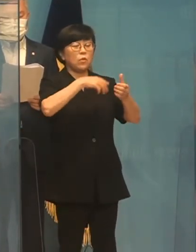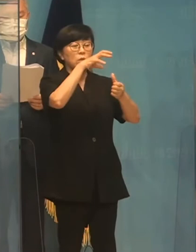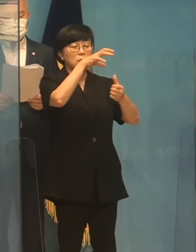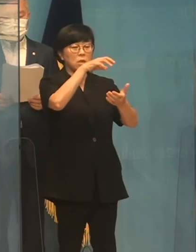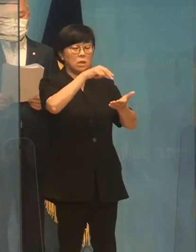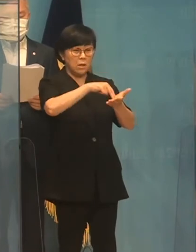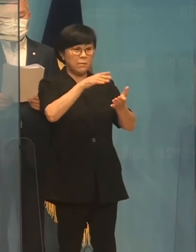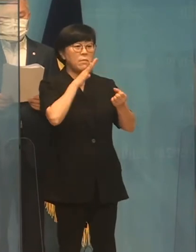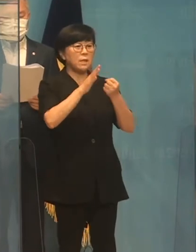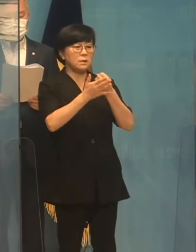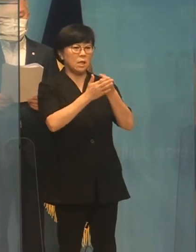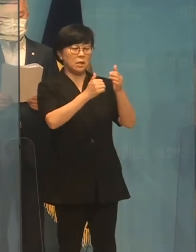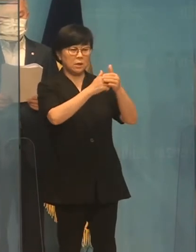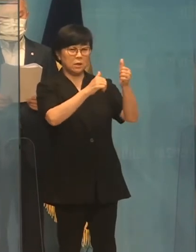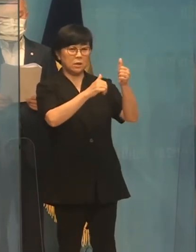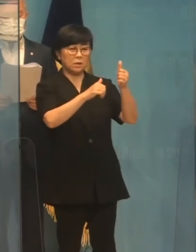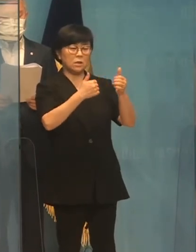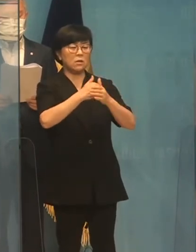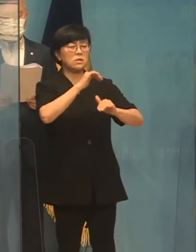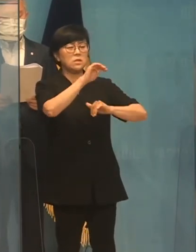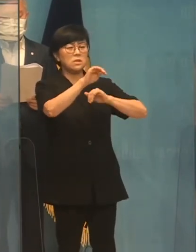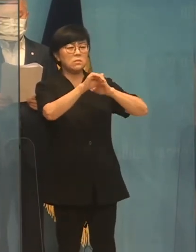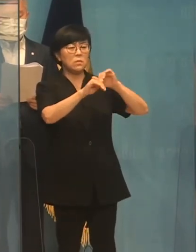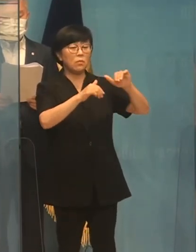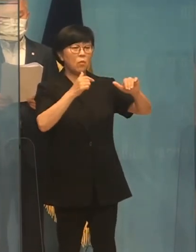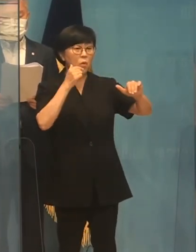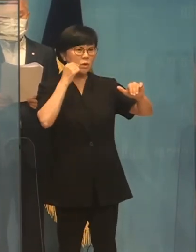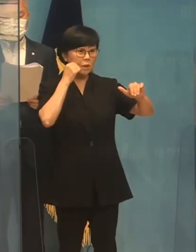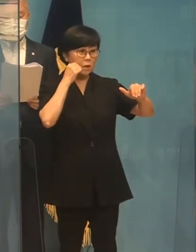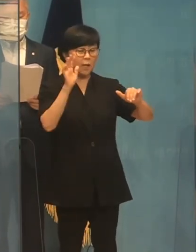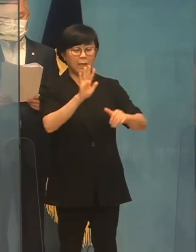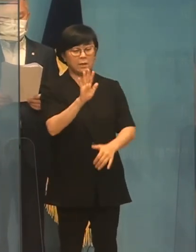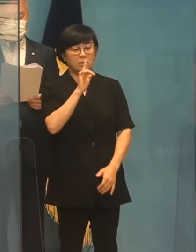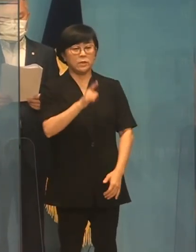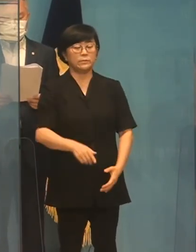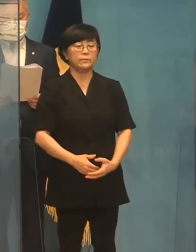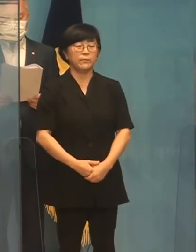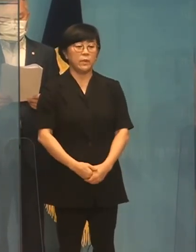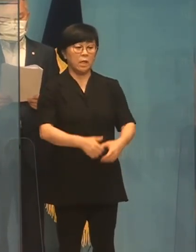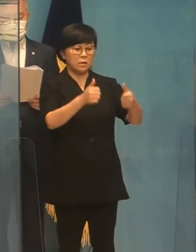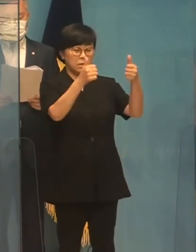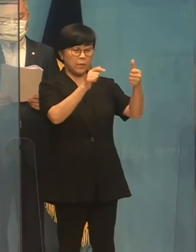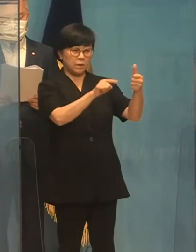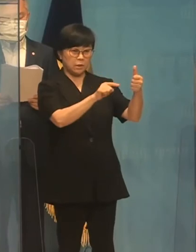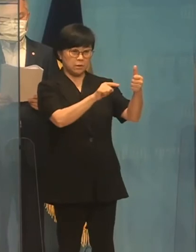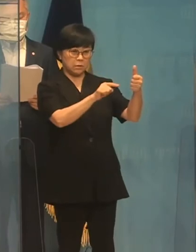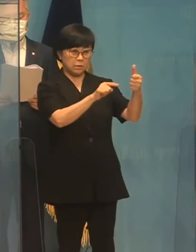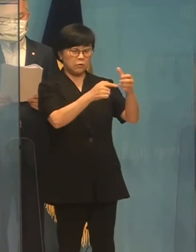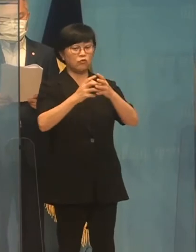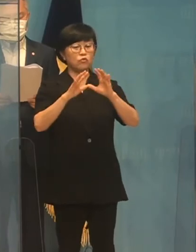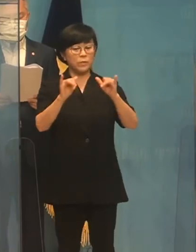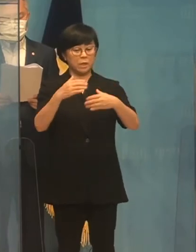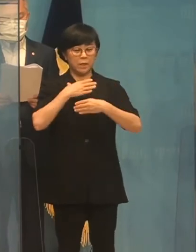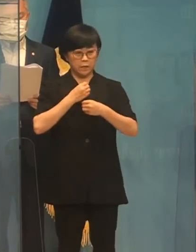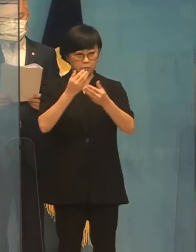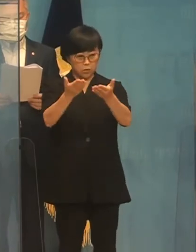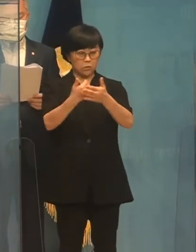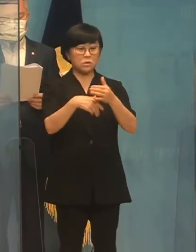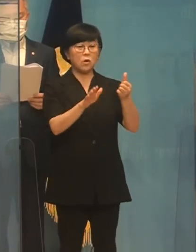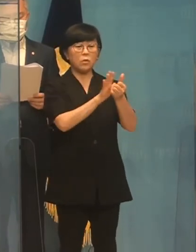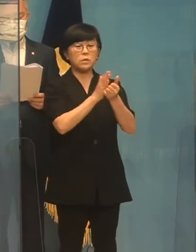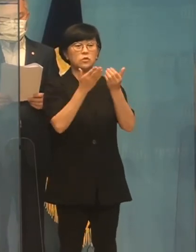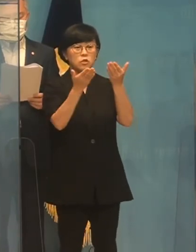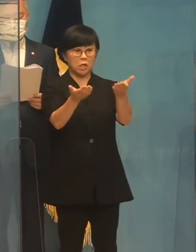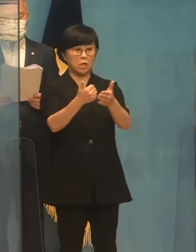아래 신성 불가침 영역으로만 남을 수는 없습니다. 재판은 마땅히 국민을 안심시키는